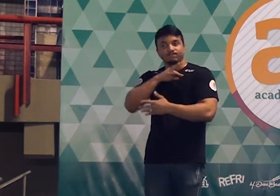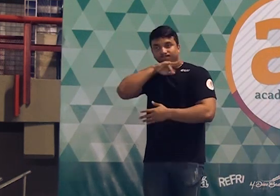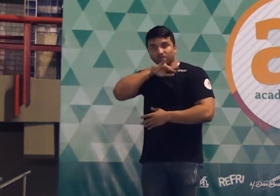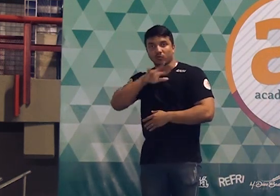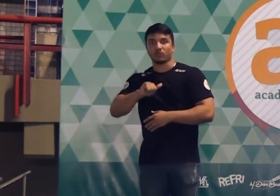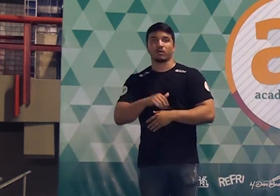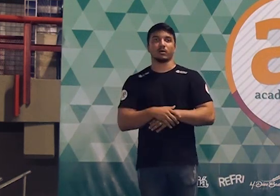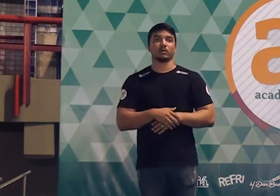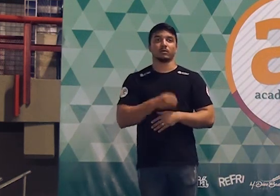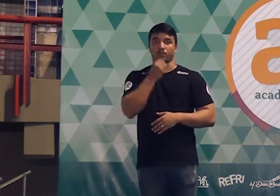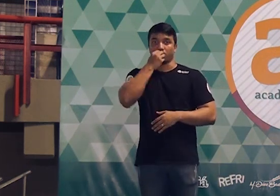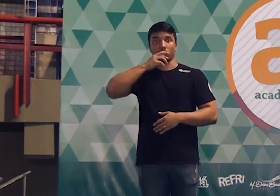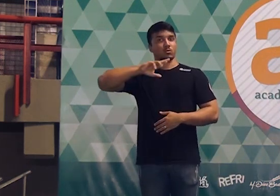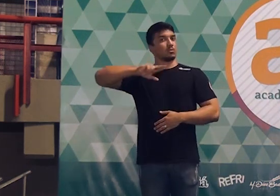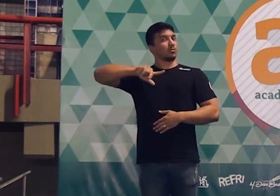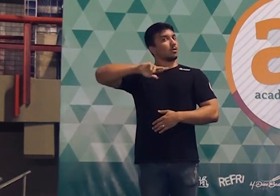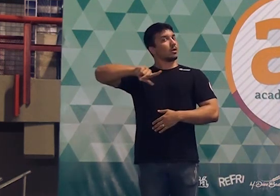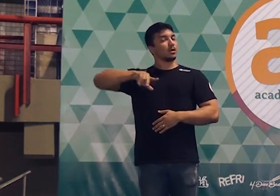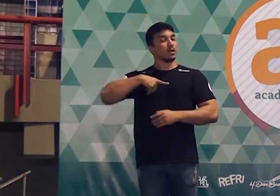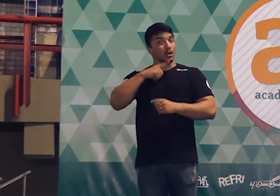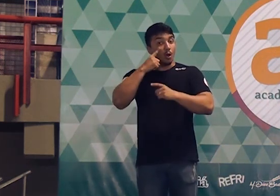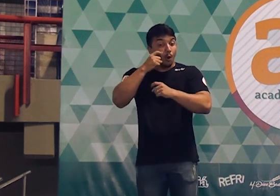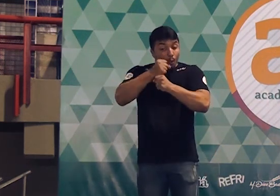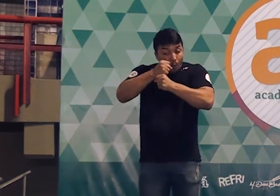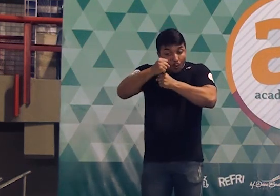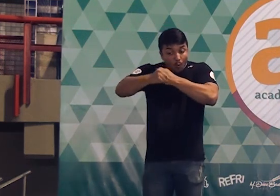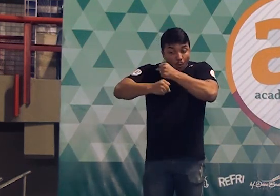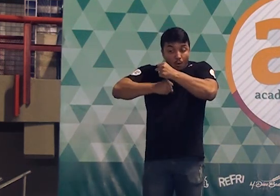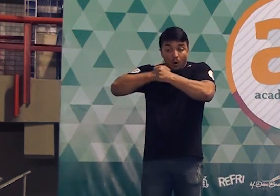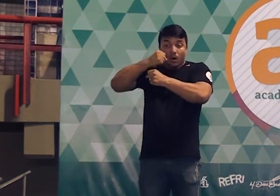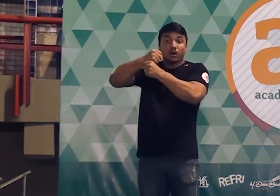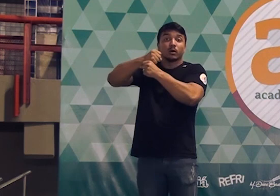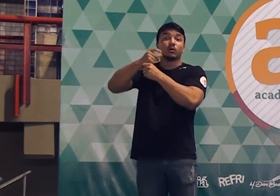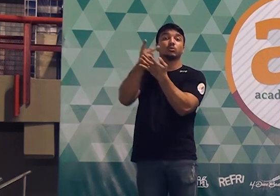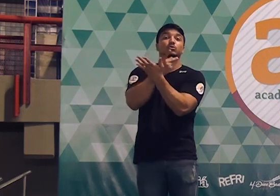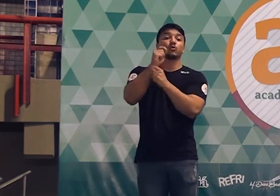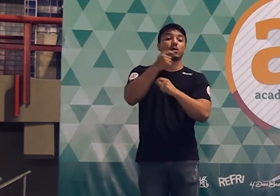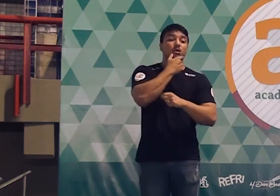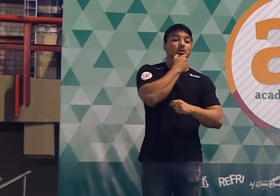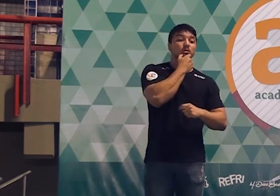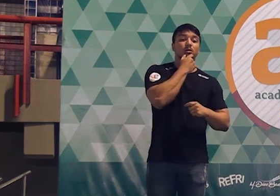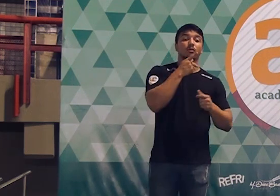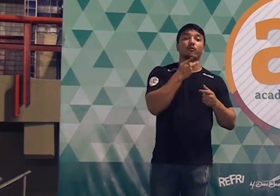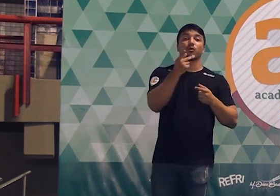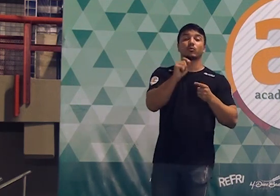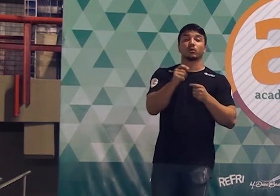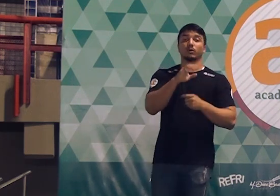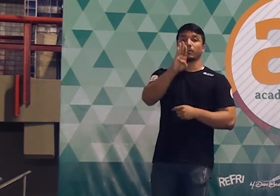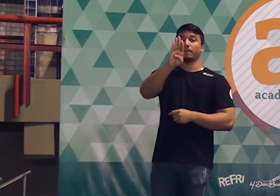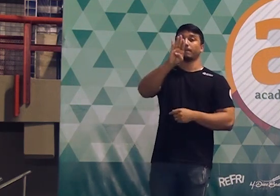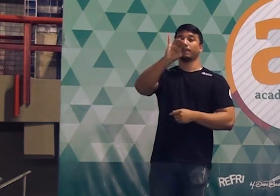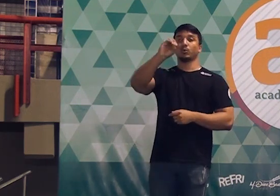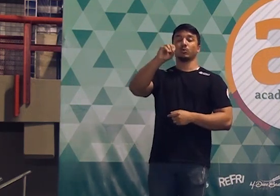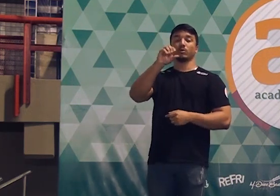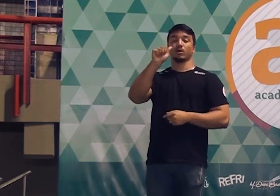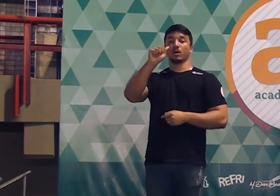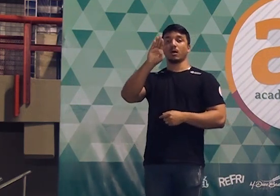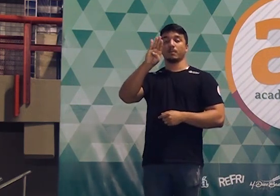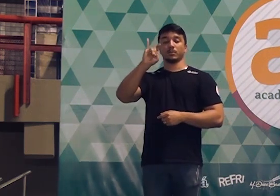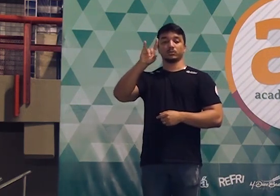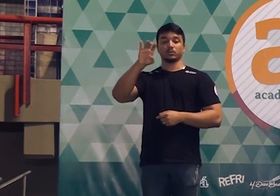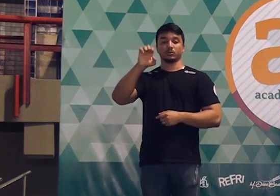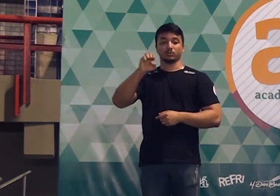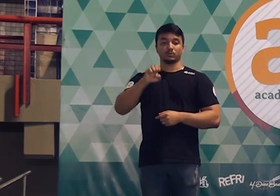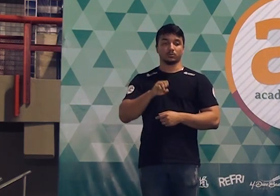Não vai dar certo. É tanto que um ano depois, os ingleses proclamaram o Bill Aberdeen. Todo mundo